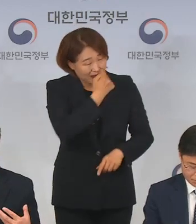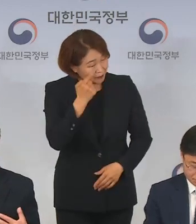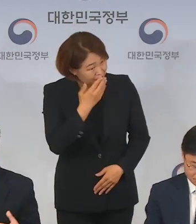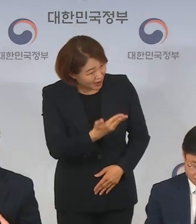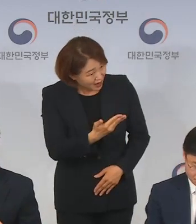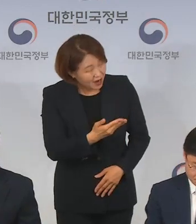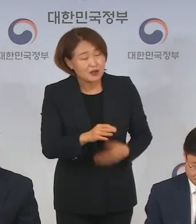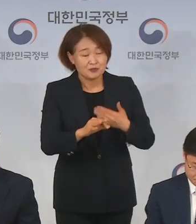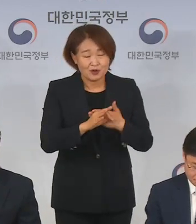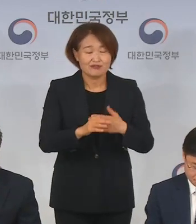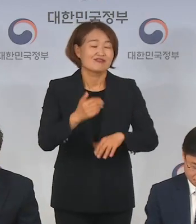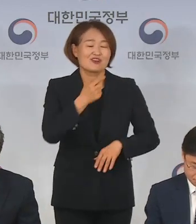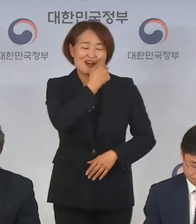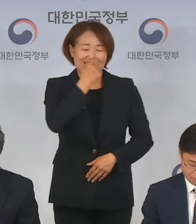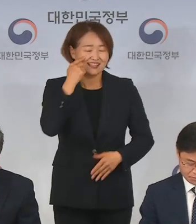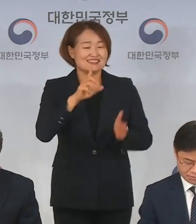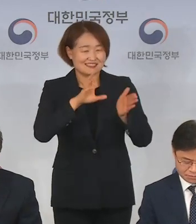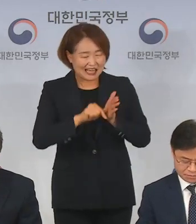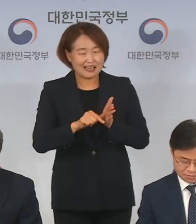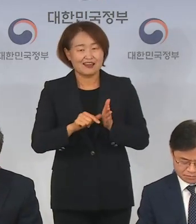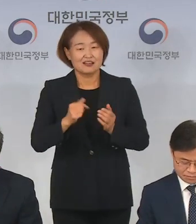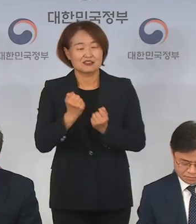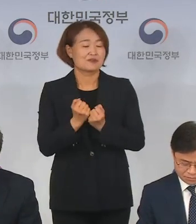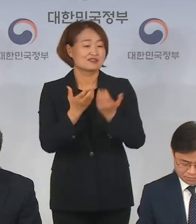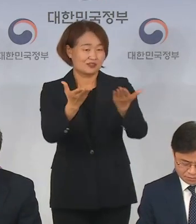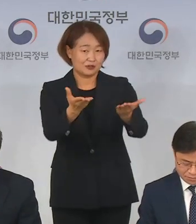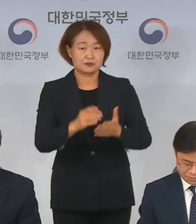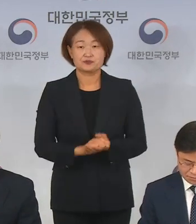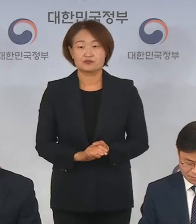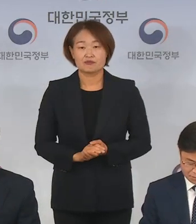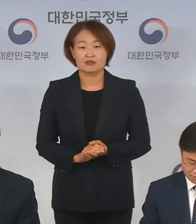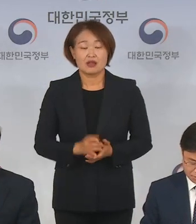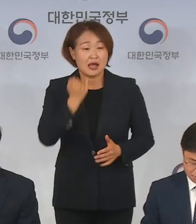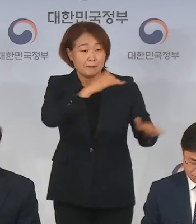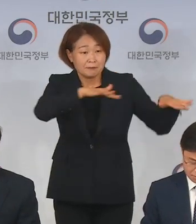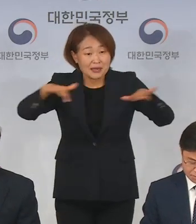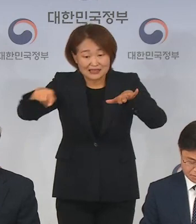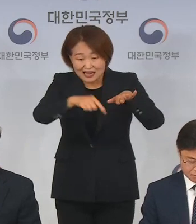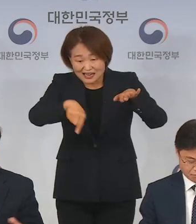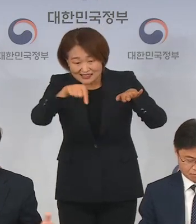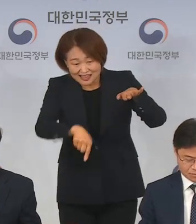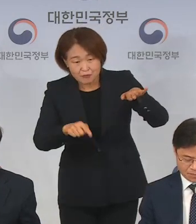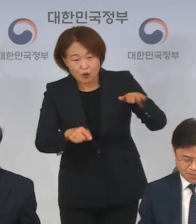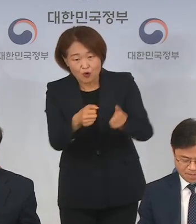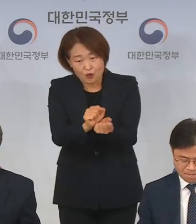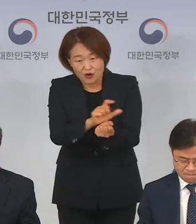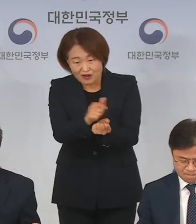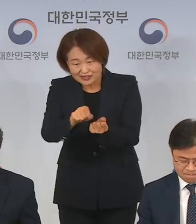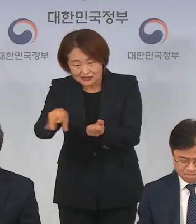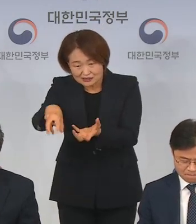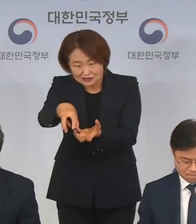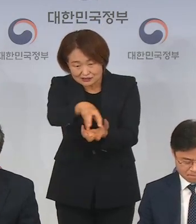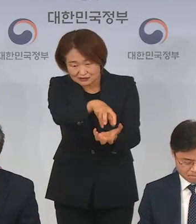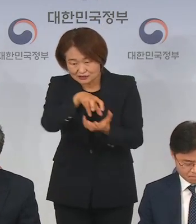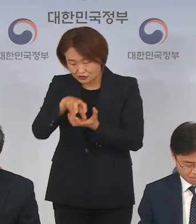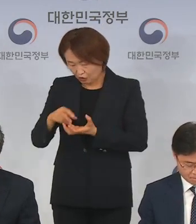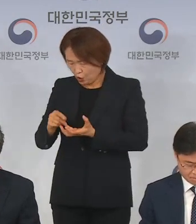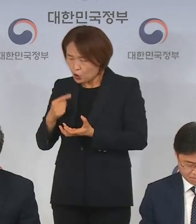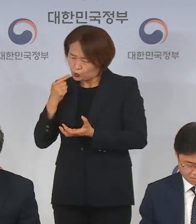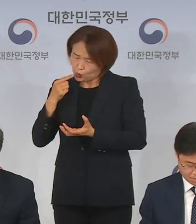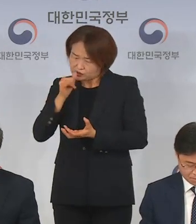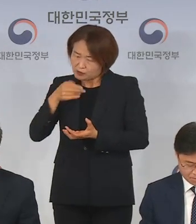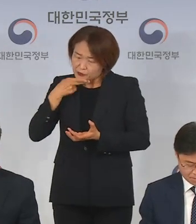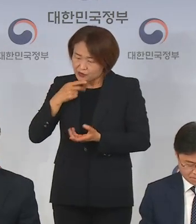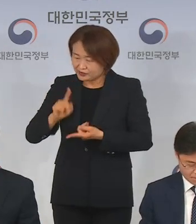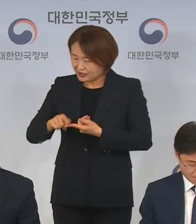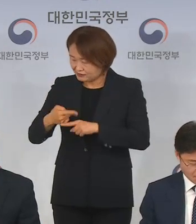가능하시면 해줄 것 같고 시료 채취 부분도 굉장히 전문적인 부분이니까 위원장님께서 좀 더 자세히